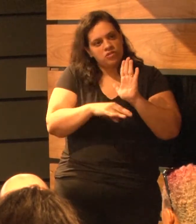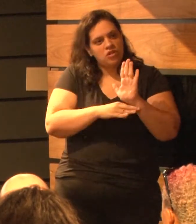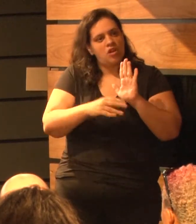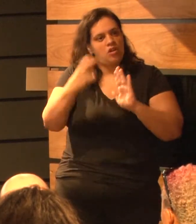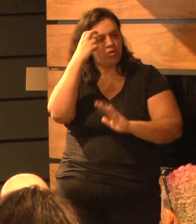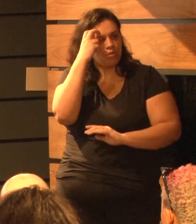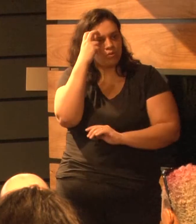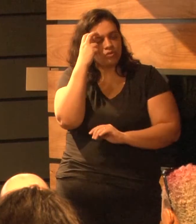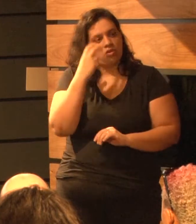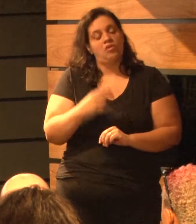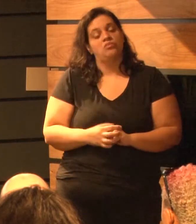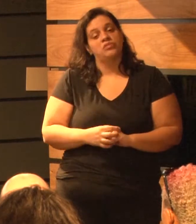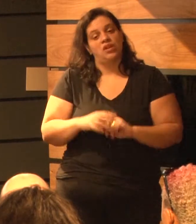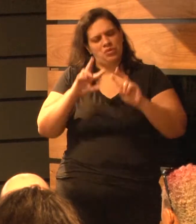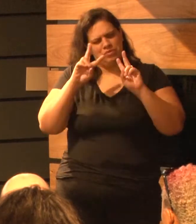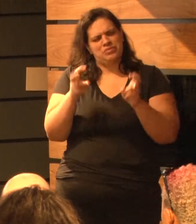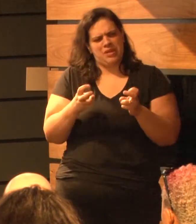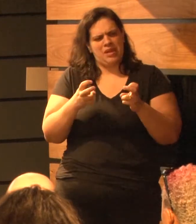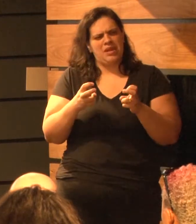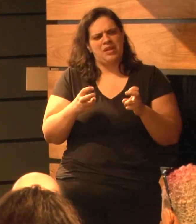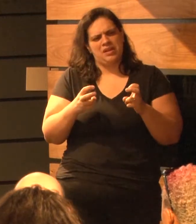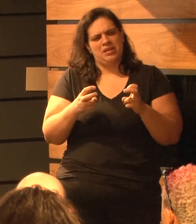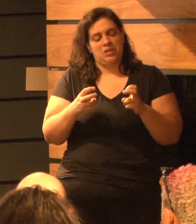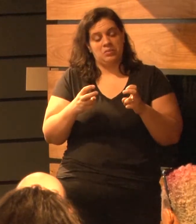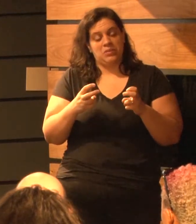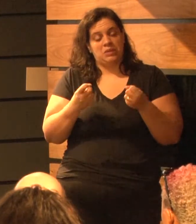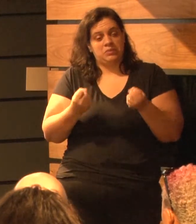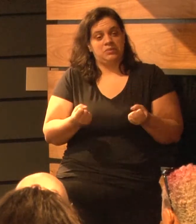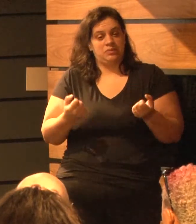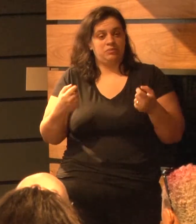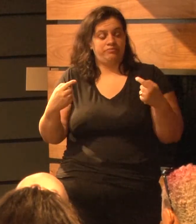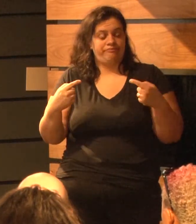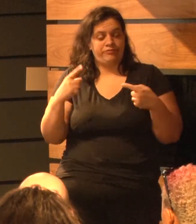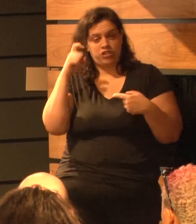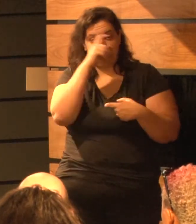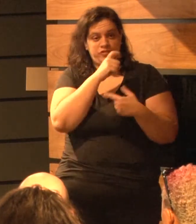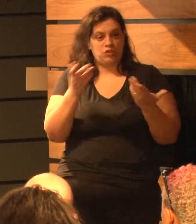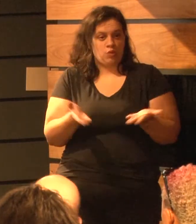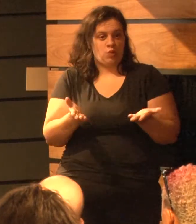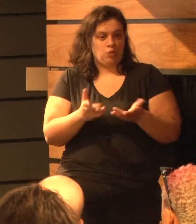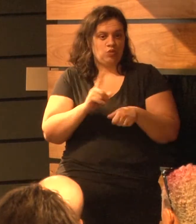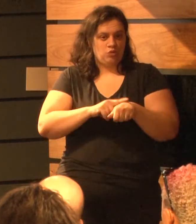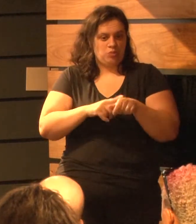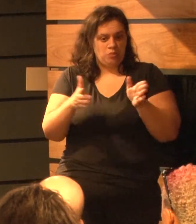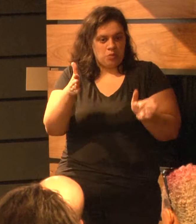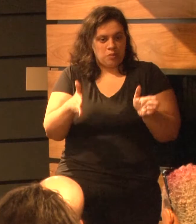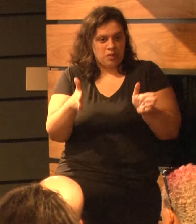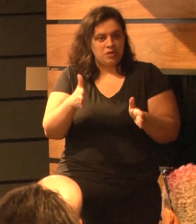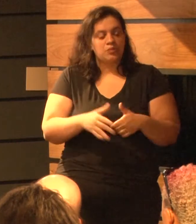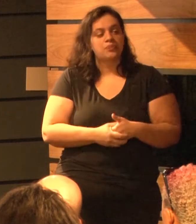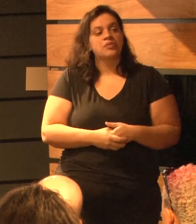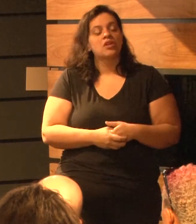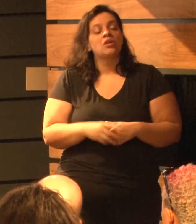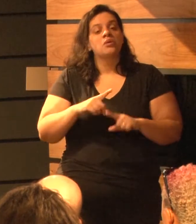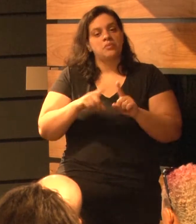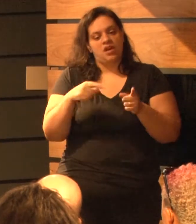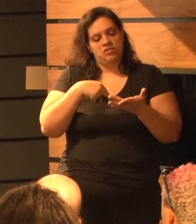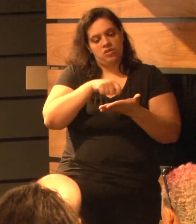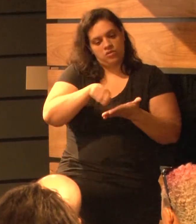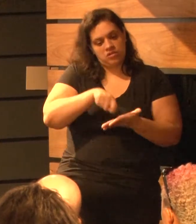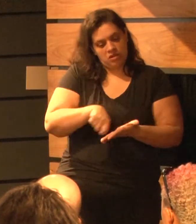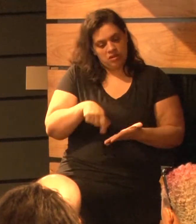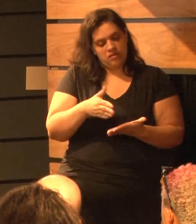tema talvez um pouquinho árido para os dias de hoje. Mas ele é uma, né, eu escrevi esse